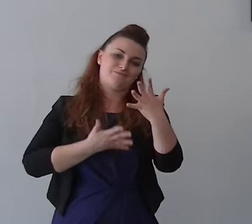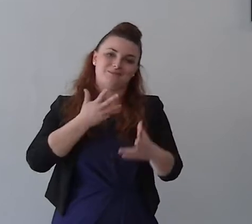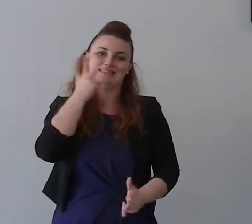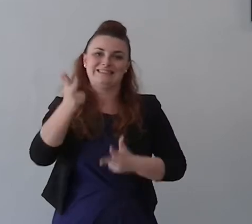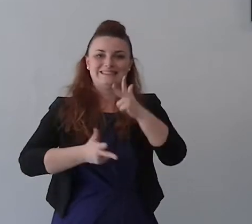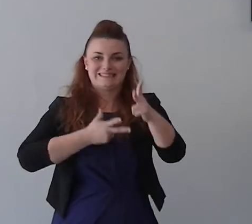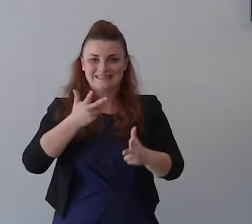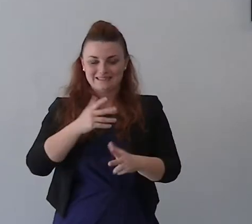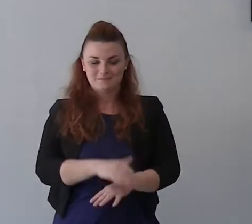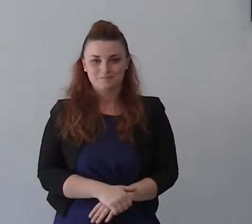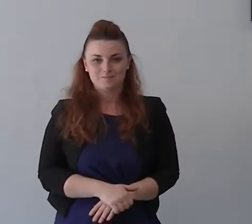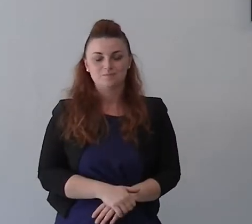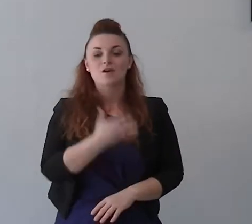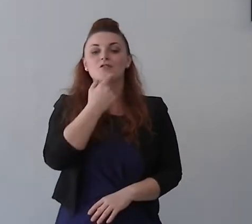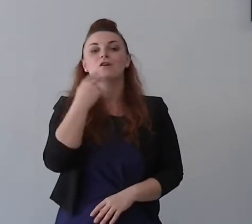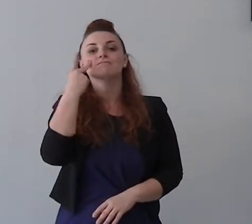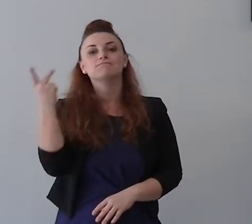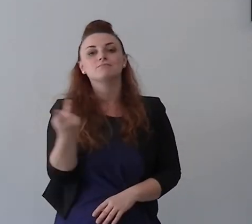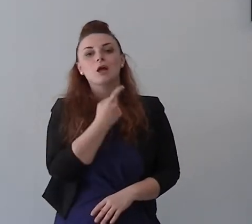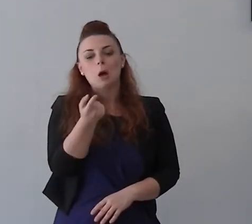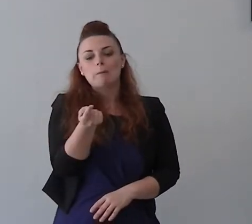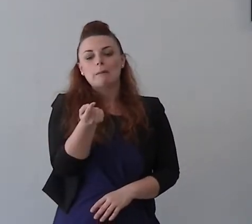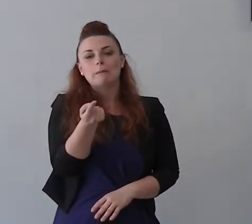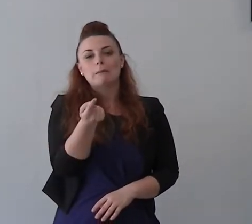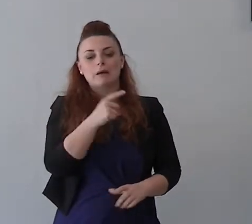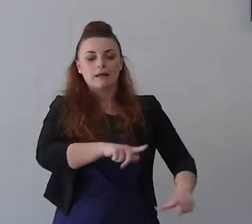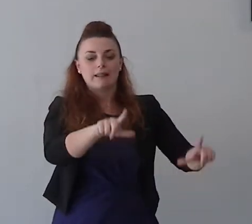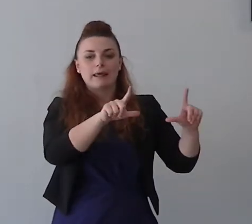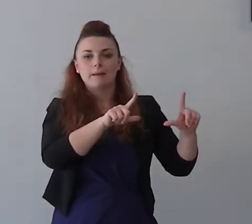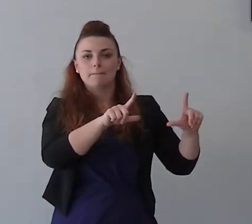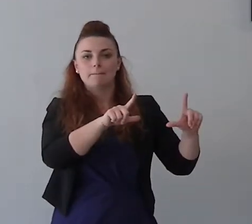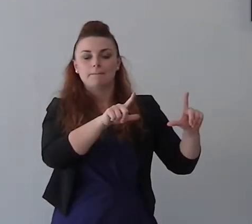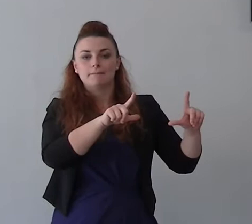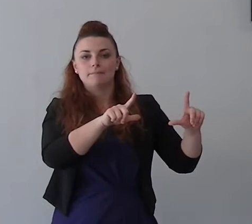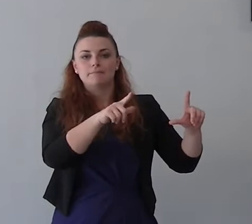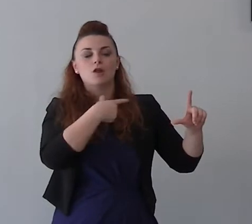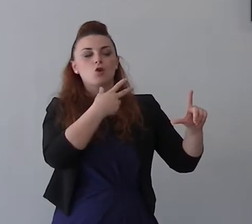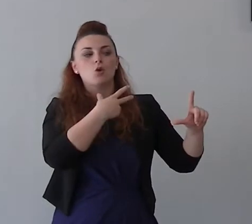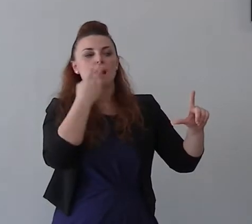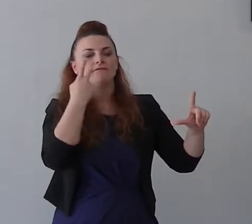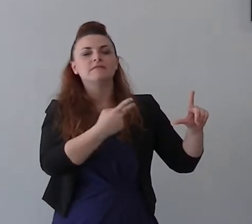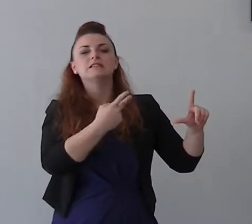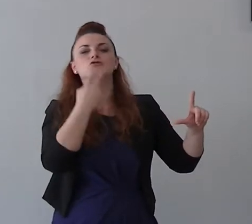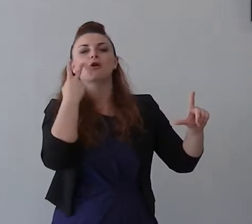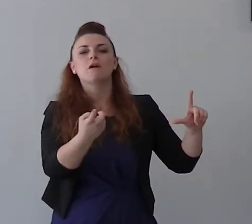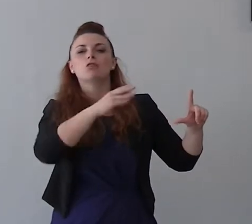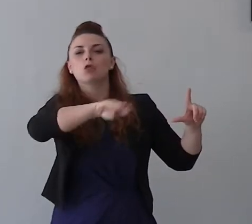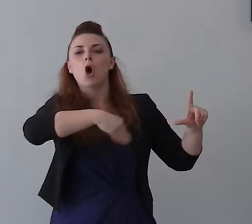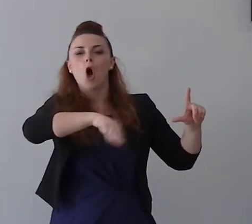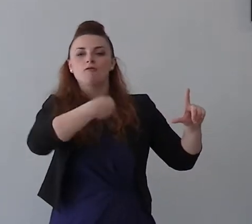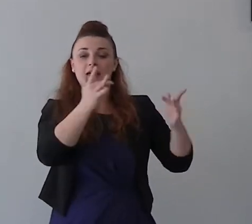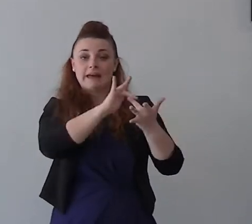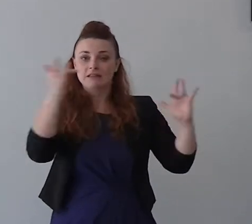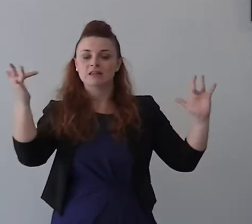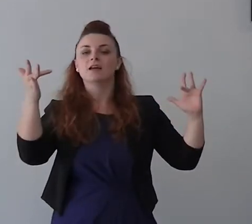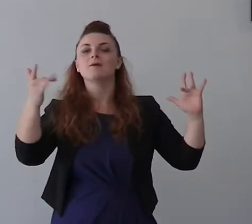voi un estratto da una piccola clip che ho trovato su internet per illustrare quello che